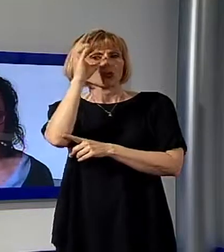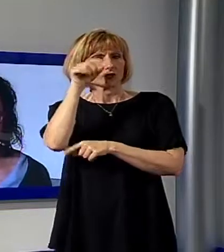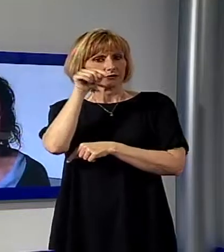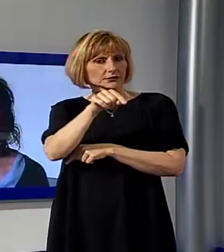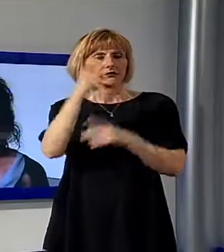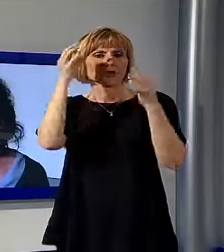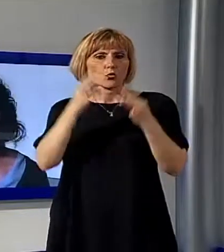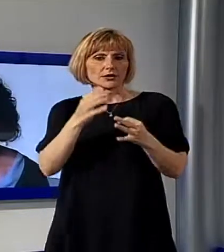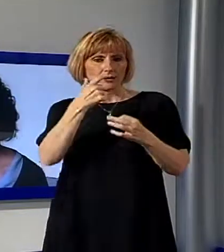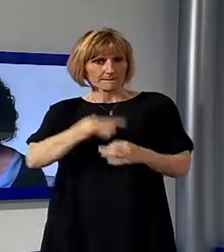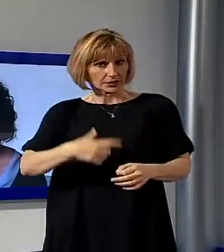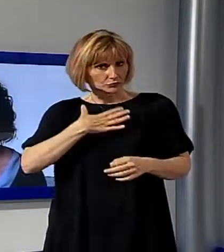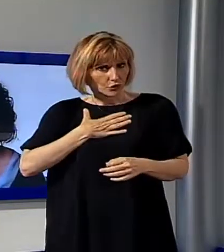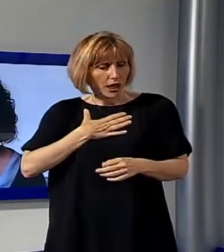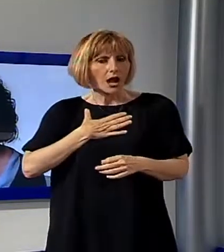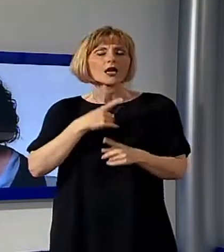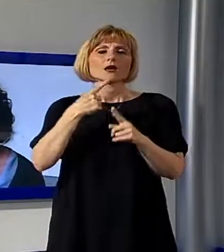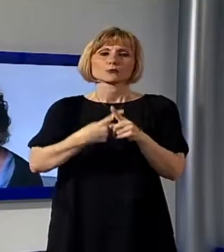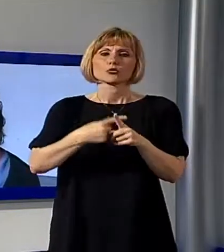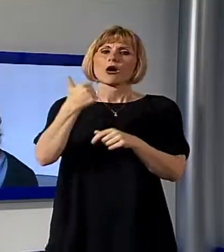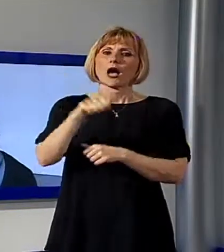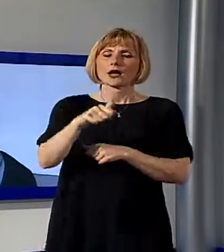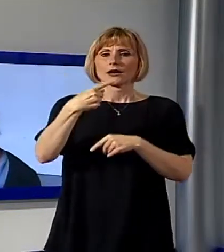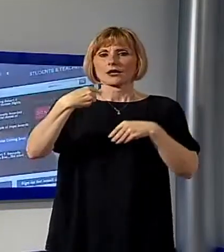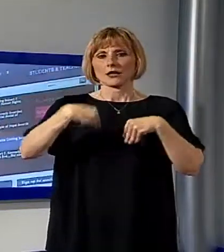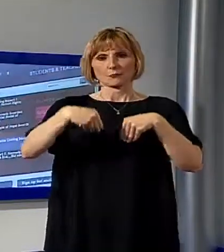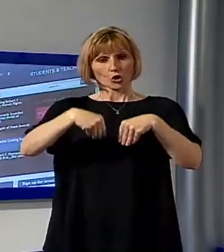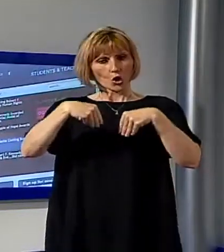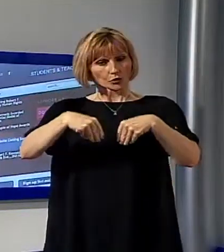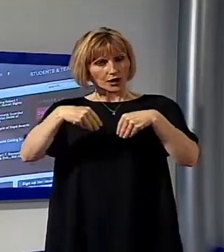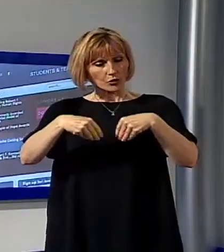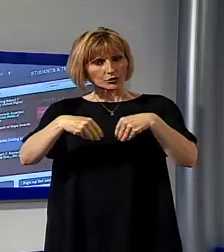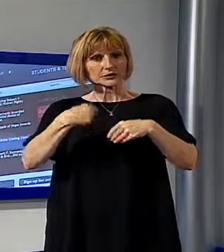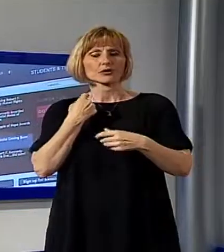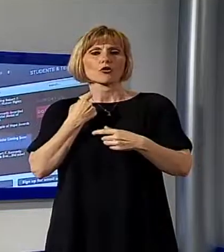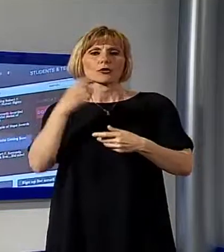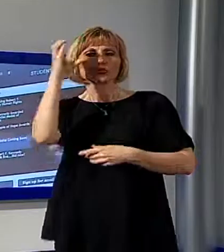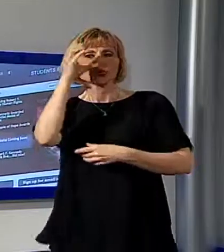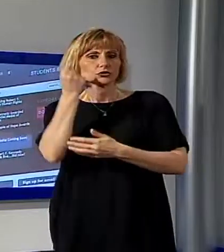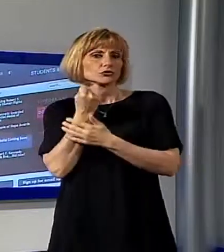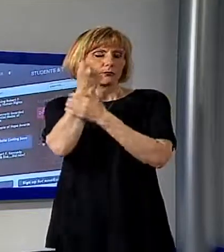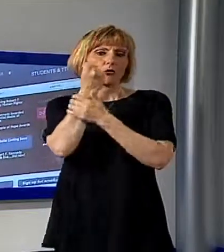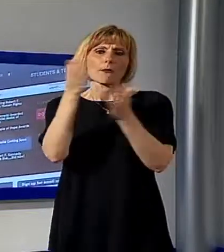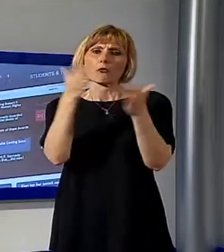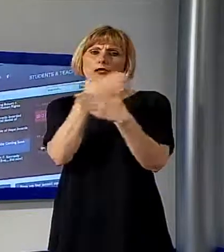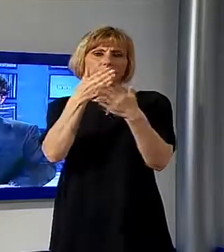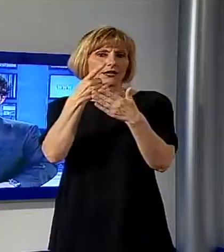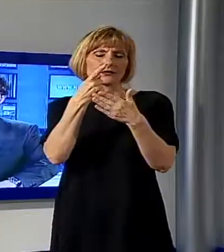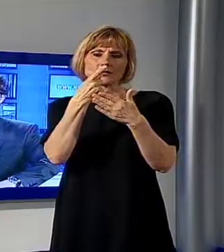questione di sicurezza personale del turista che per essere protagonisti attivi di un turismo sostenibile sotto tutti i punti di